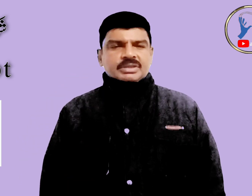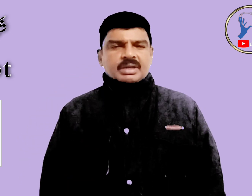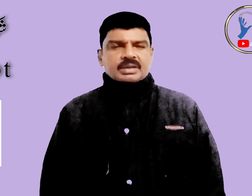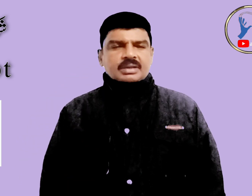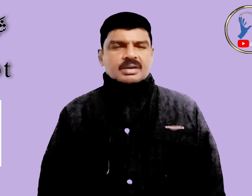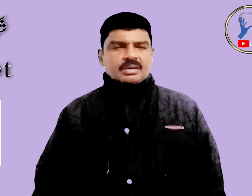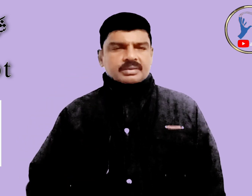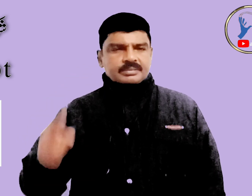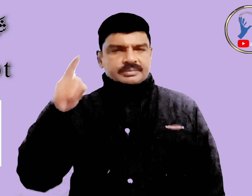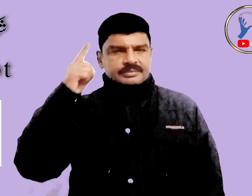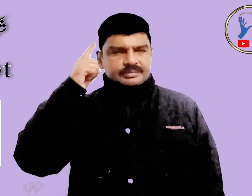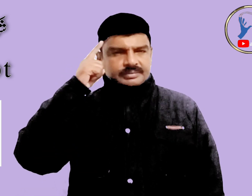शक करना,